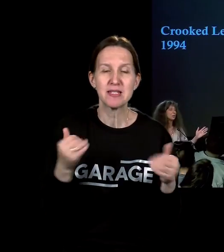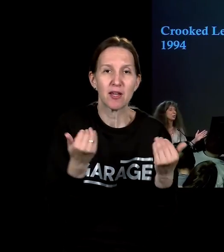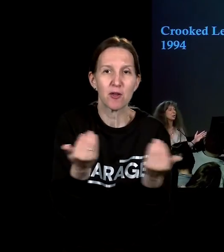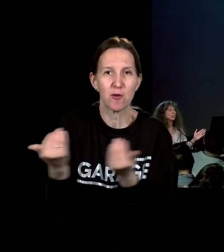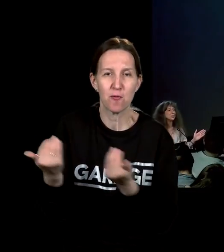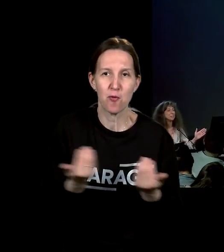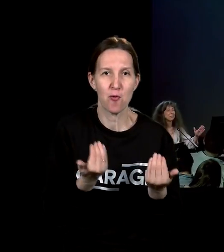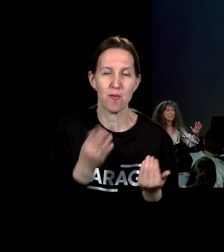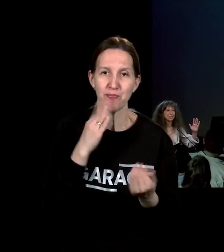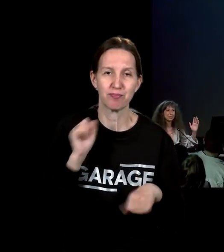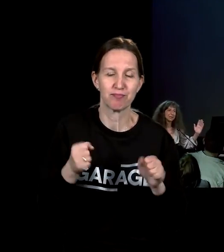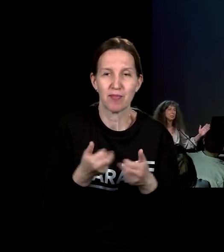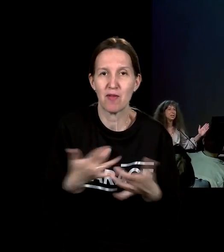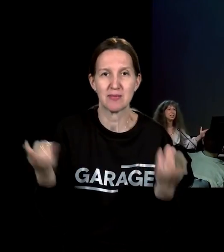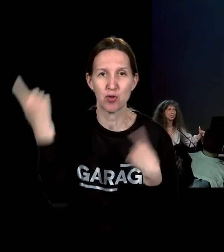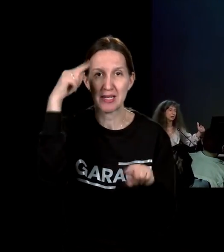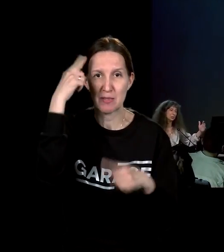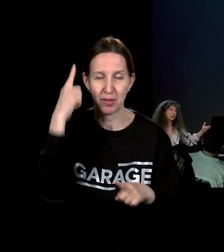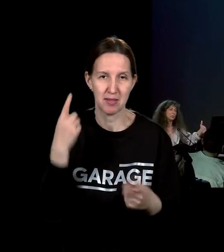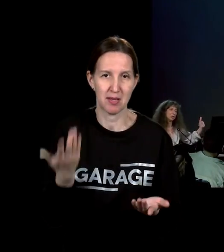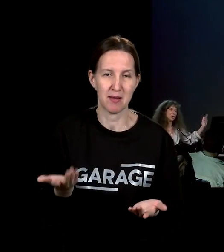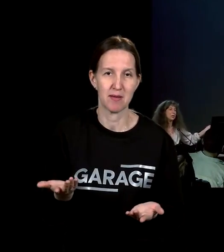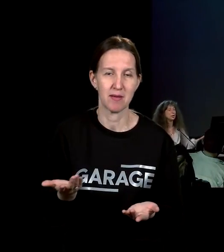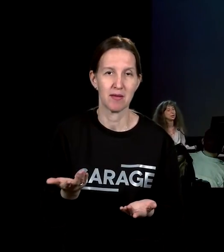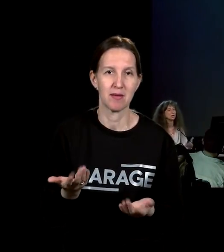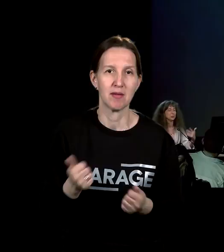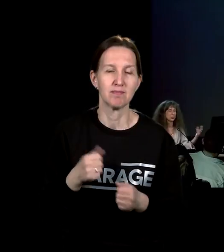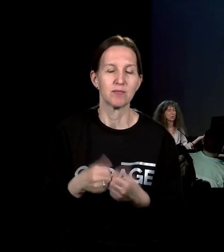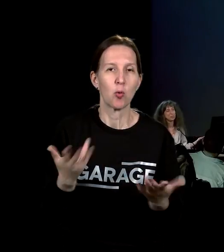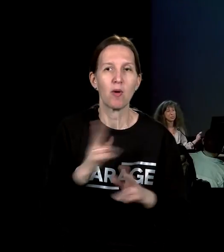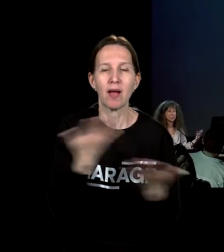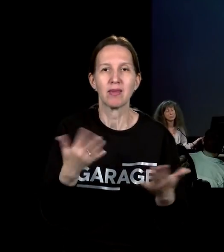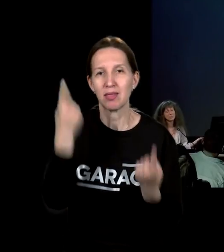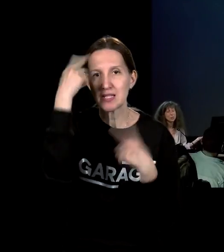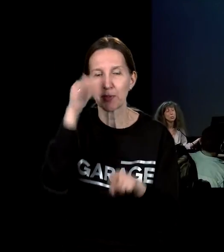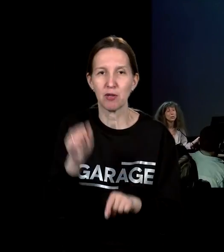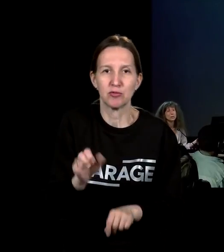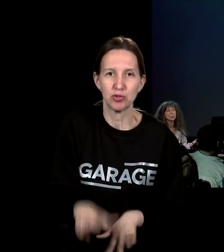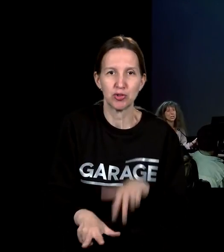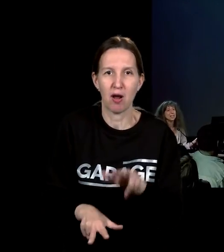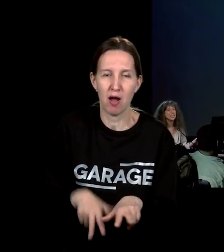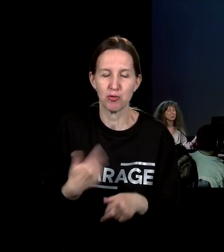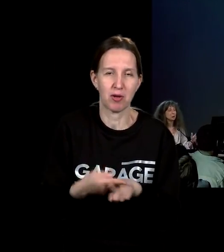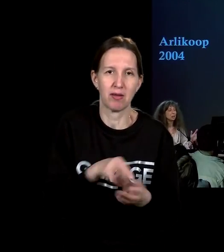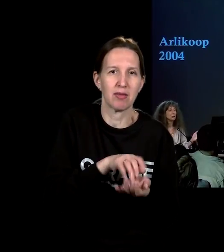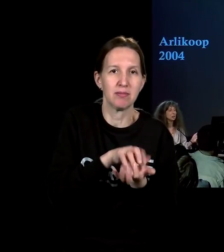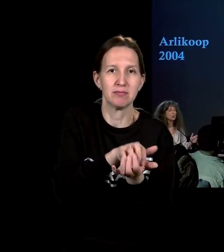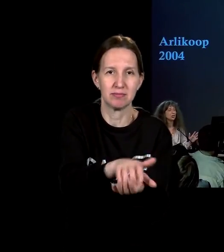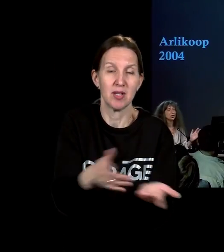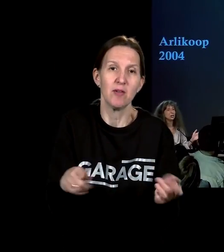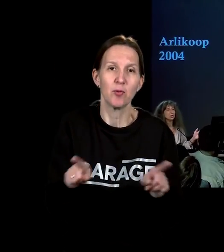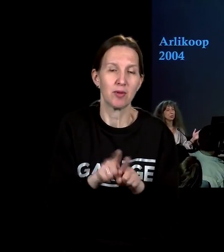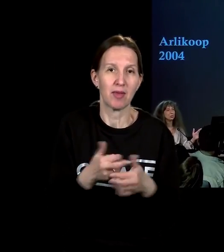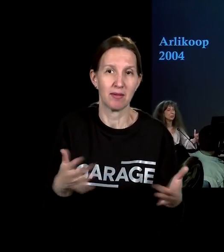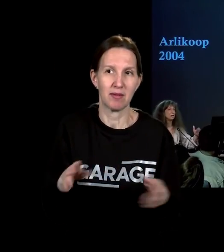все возможные там, изобретения, вот, как бы шагающие, робот, ноги. Тоже такие